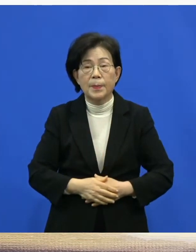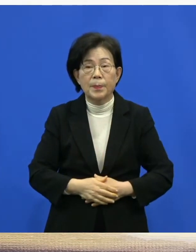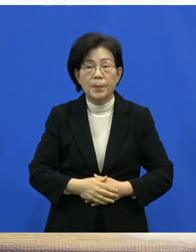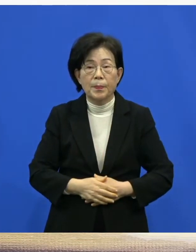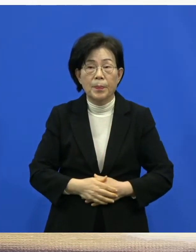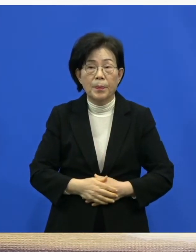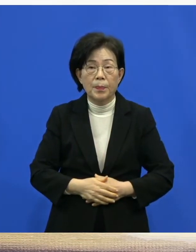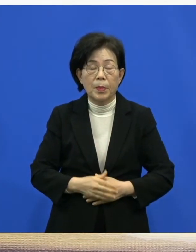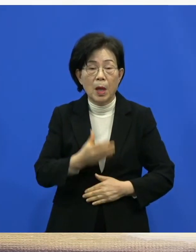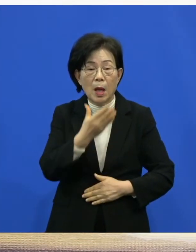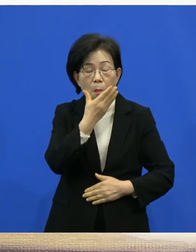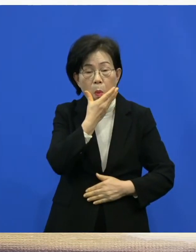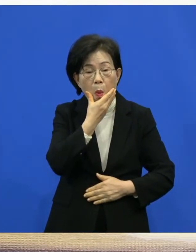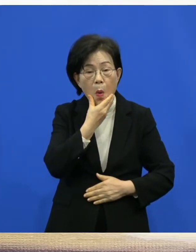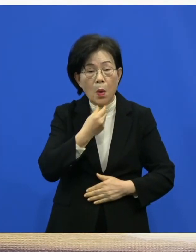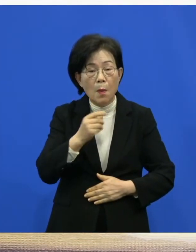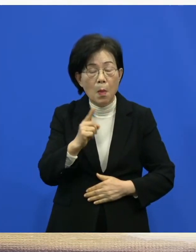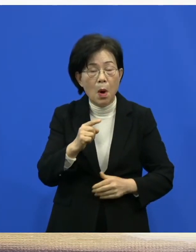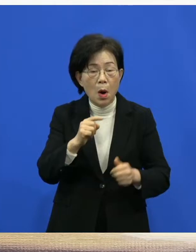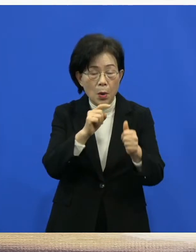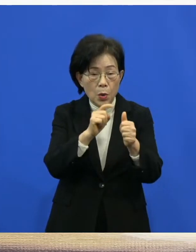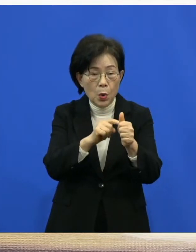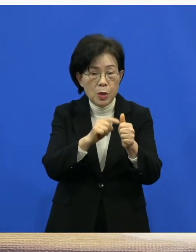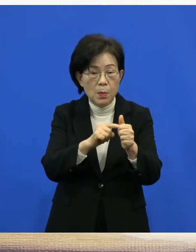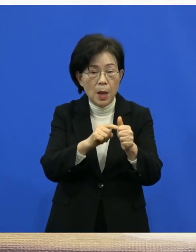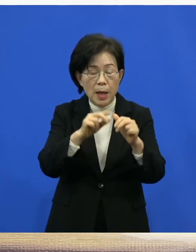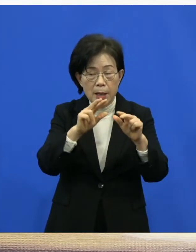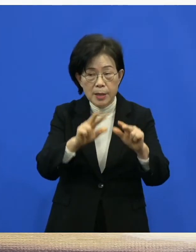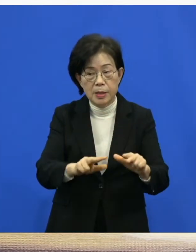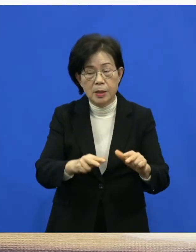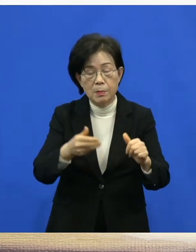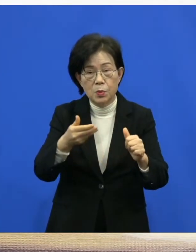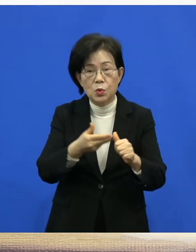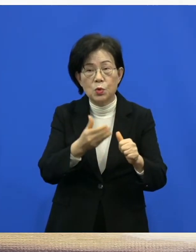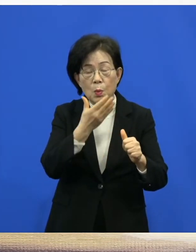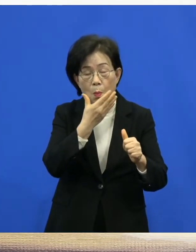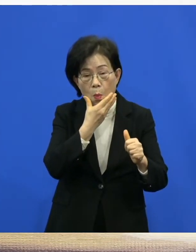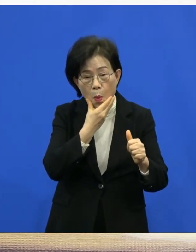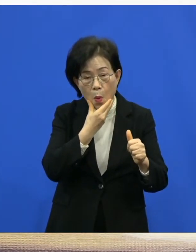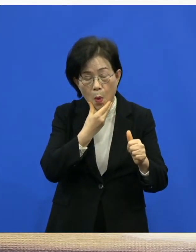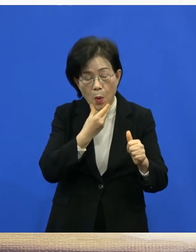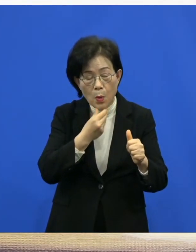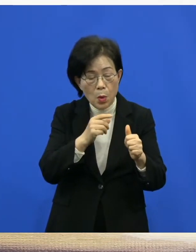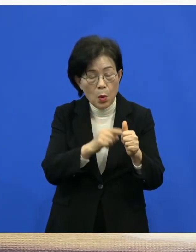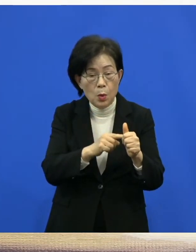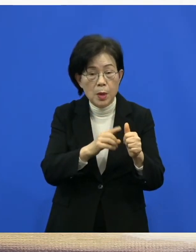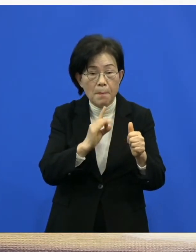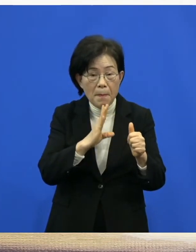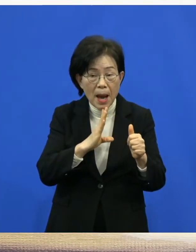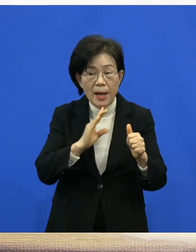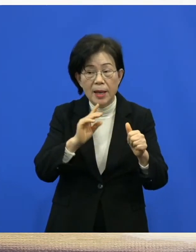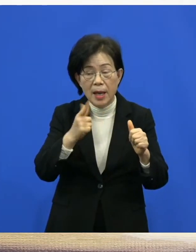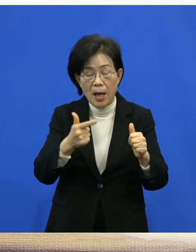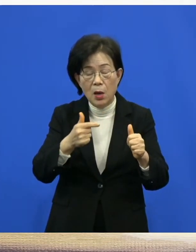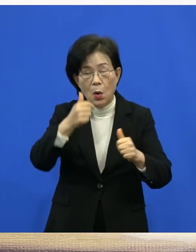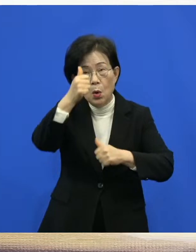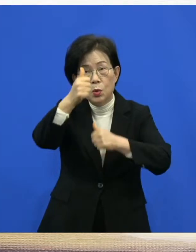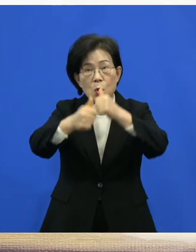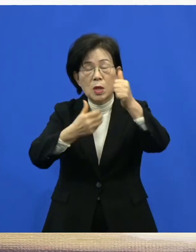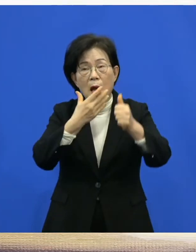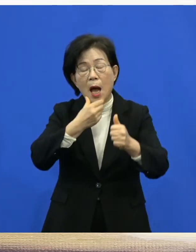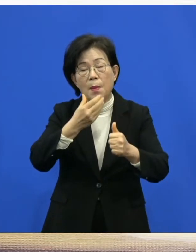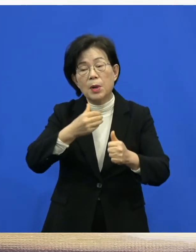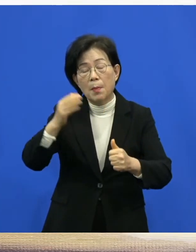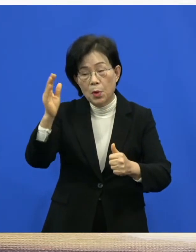여러분 이 복은 요셉에게 지금 주어진 이 복은 요셉으로만 주어진 게 아니고 그 조상